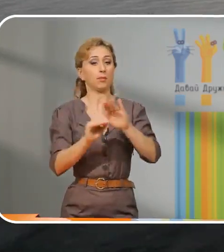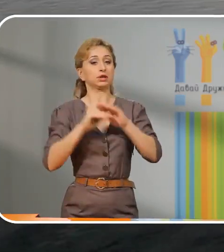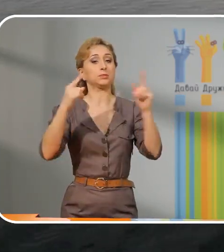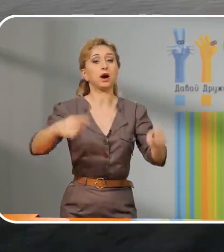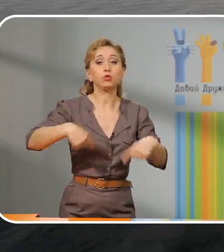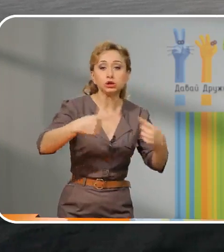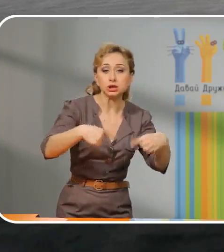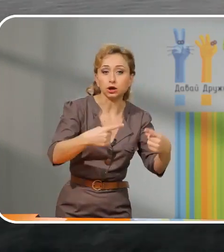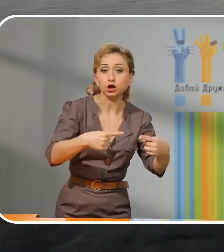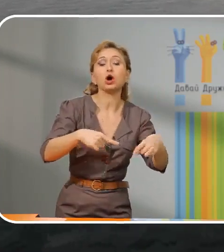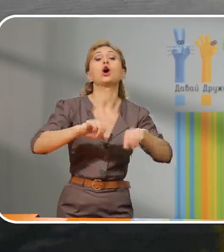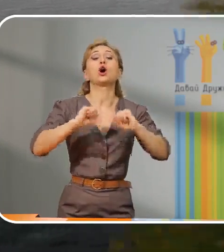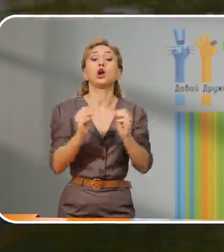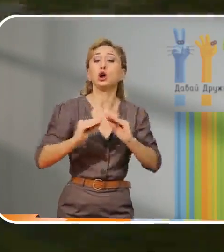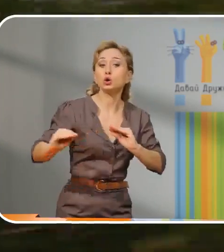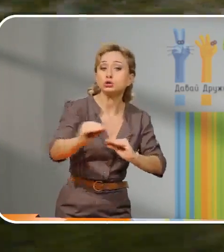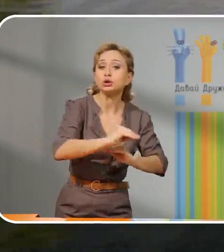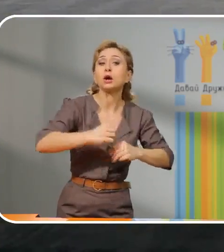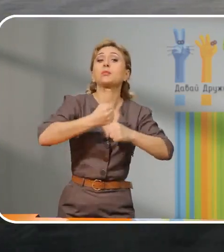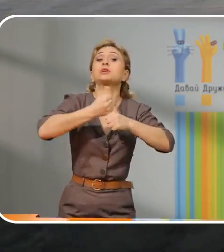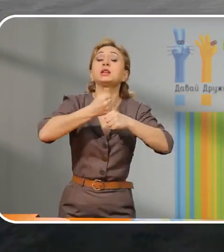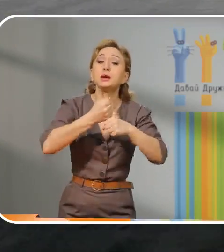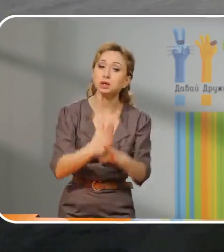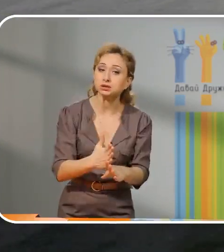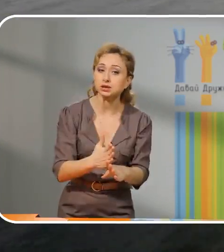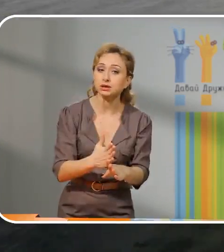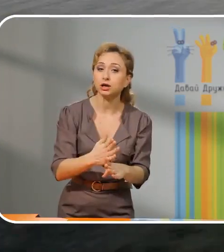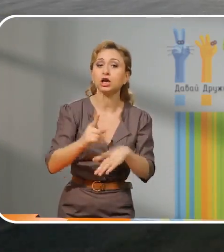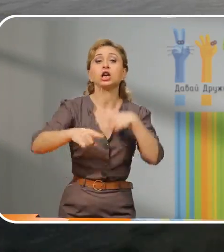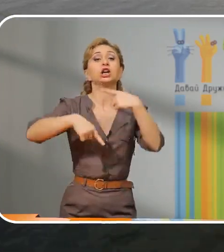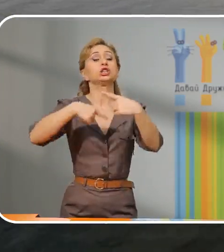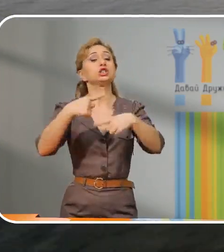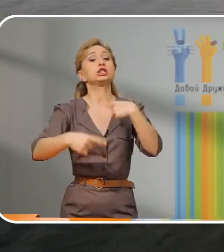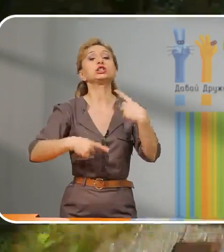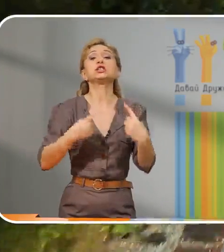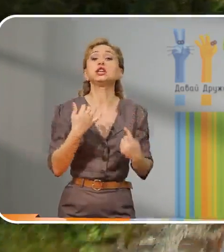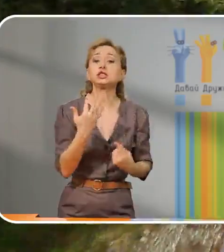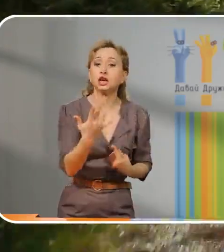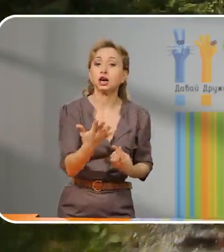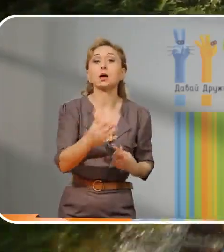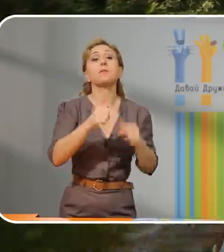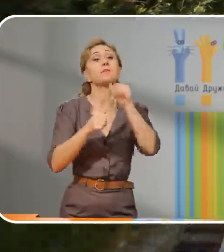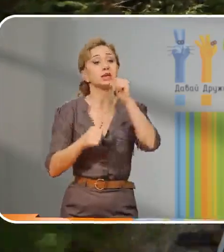Под повозкой лед проломился. Через несколько